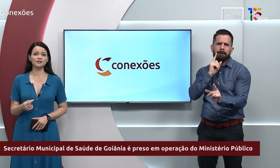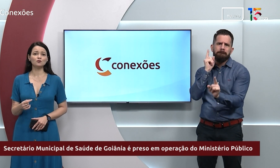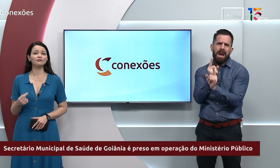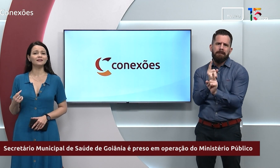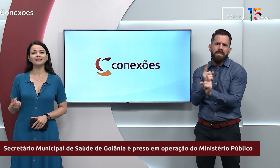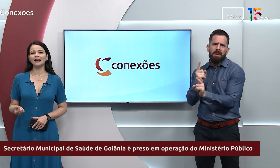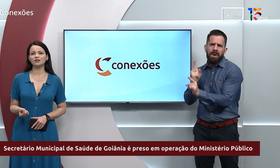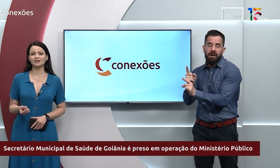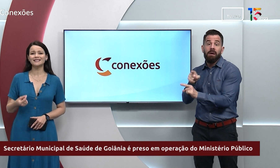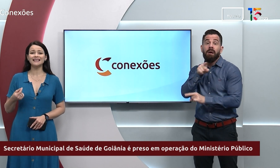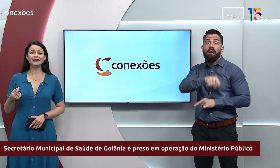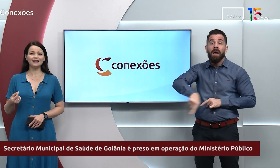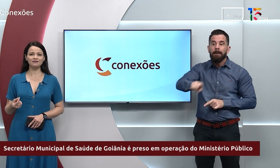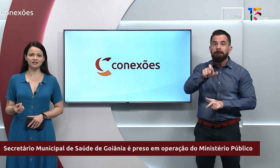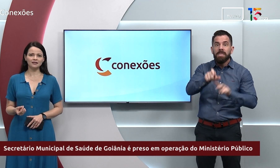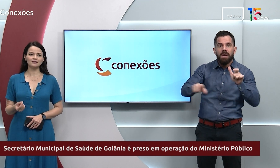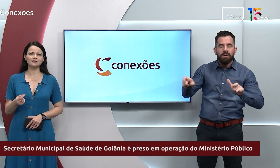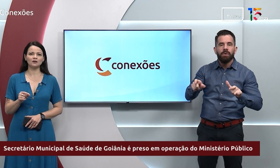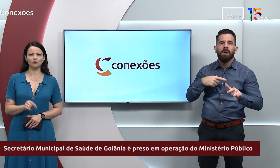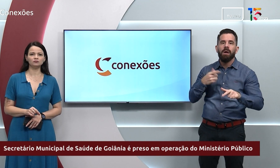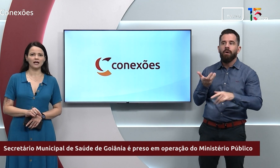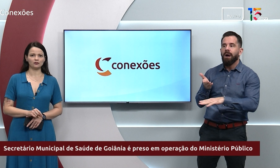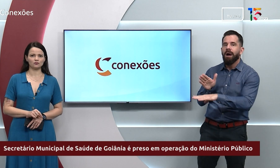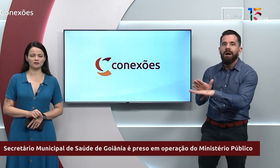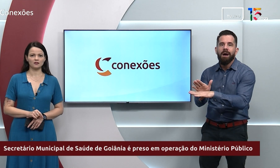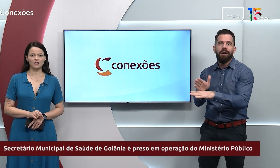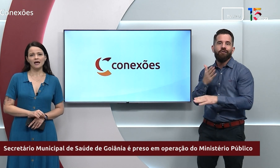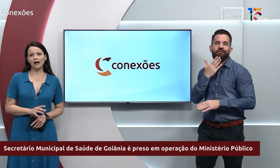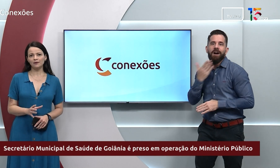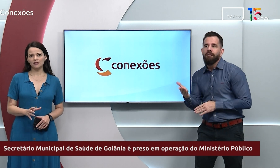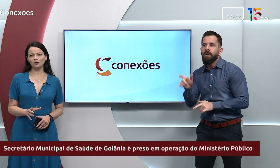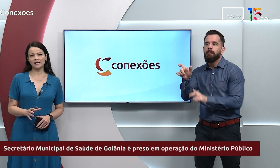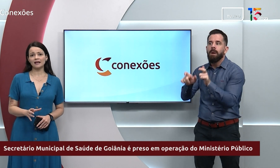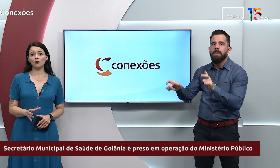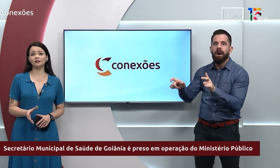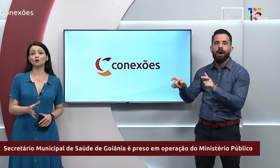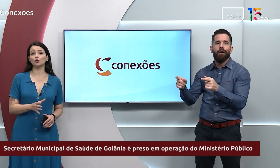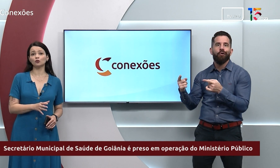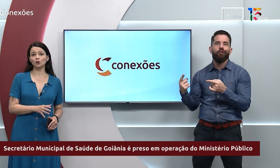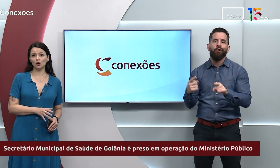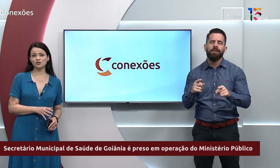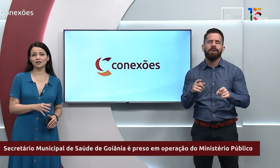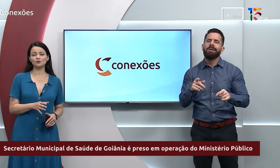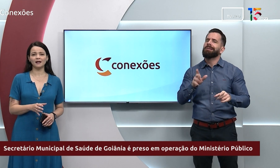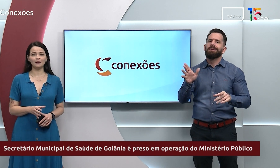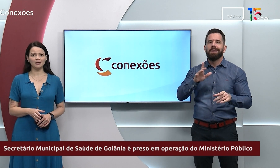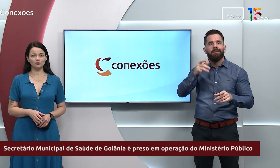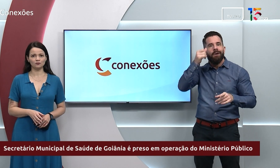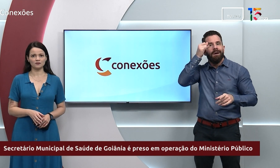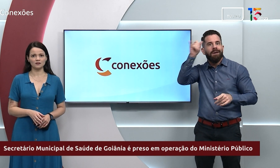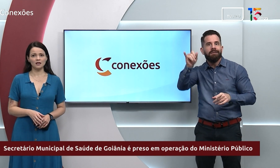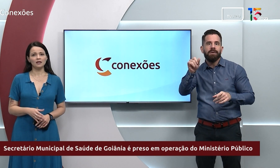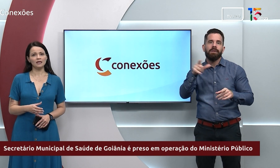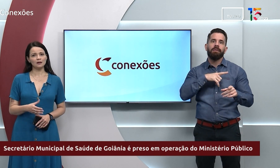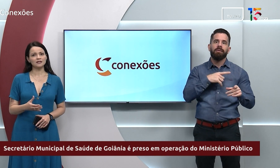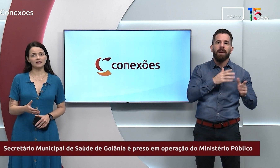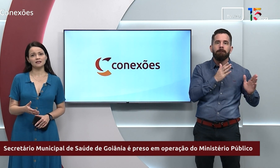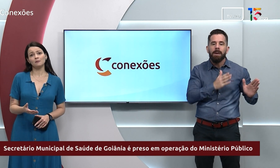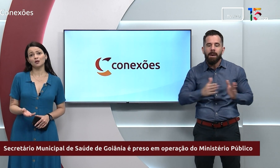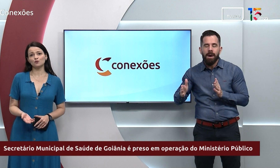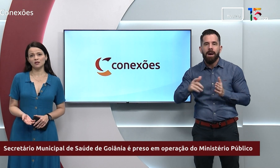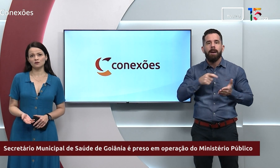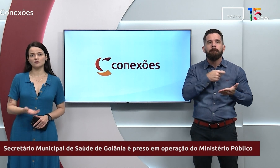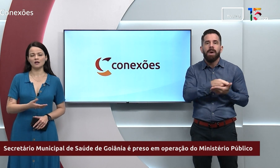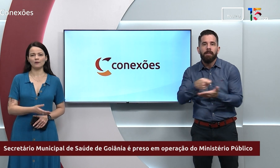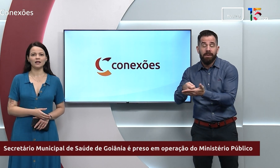teriam concedido vantagens indevidas em contratos, ao ignorar a ordem cronológica de pagamentos e causar